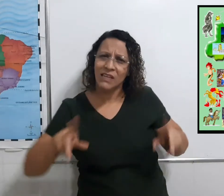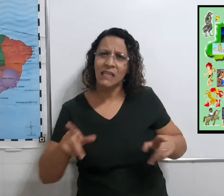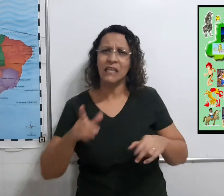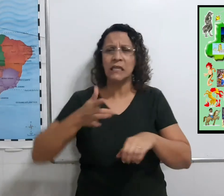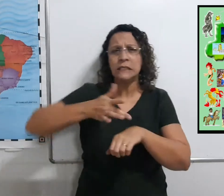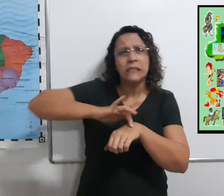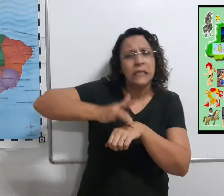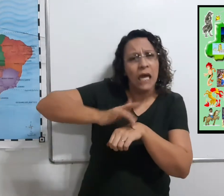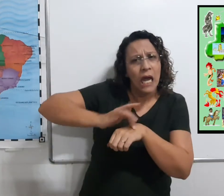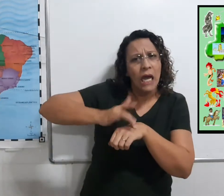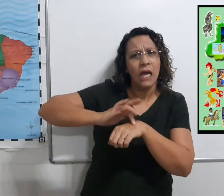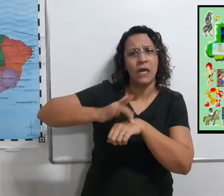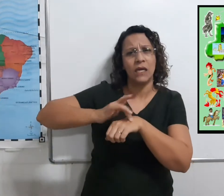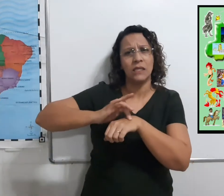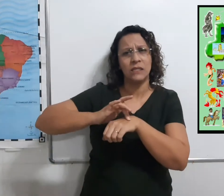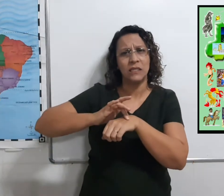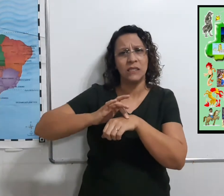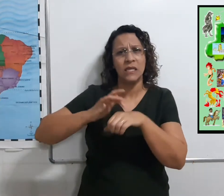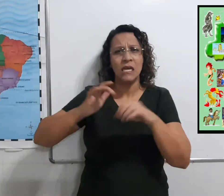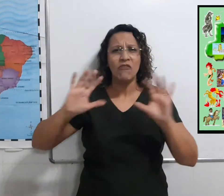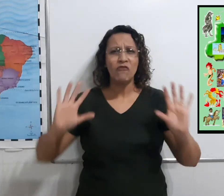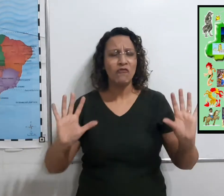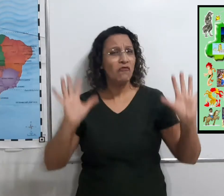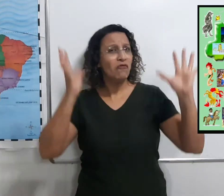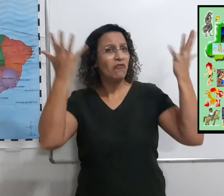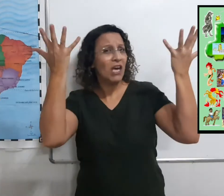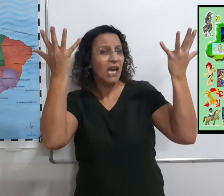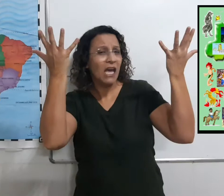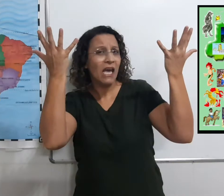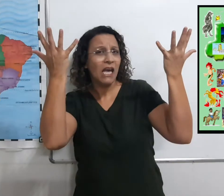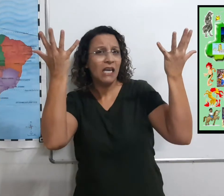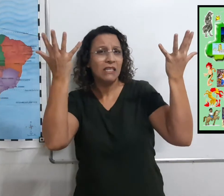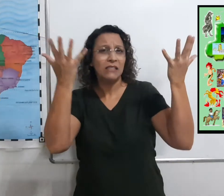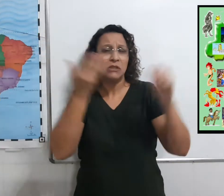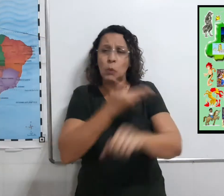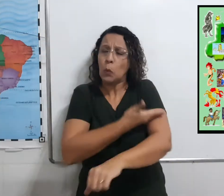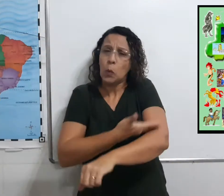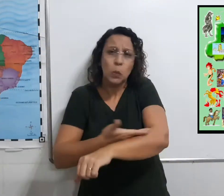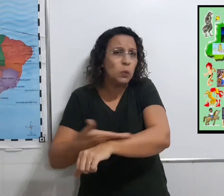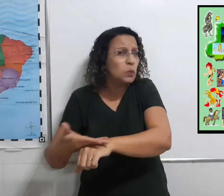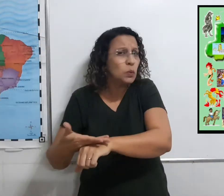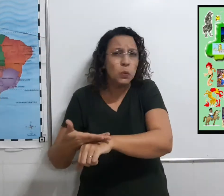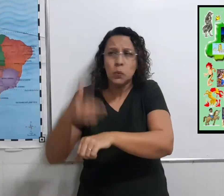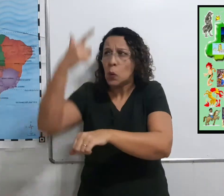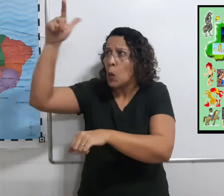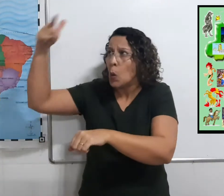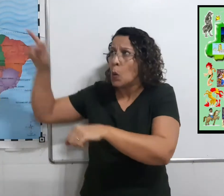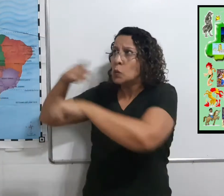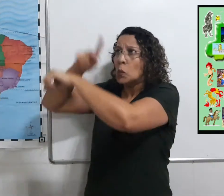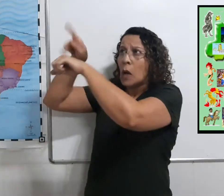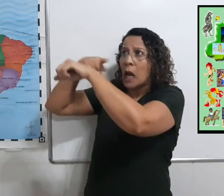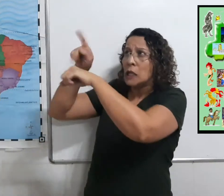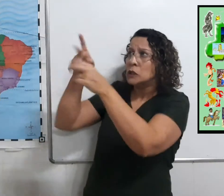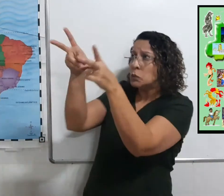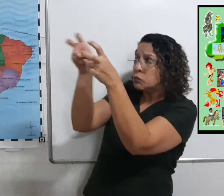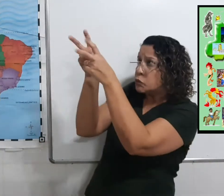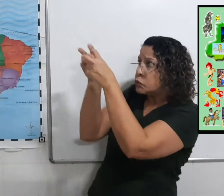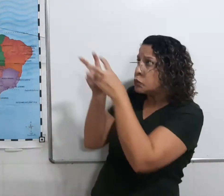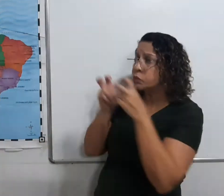danças, festas, hábitos e etc. A